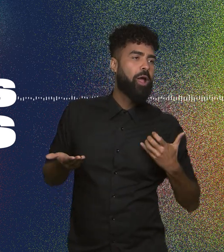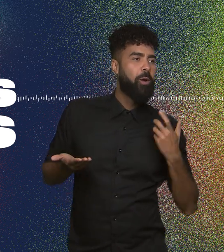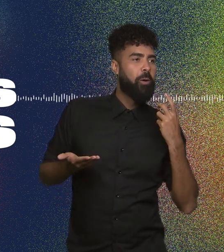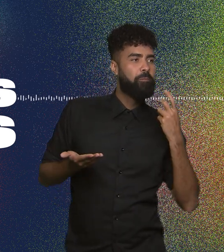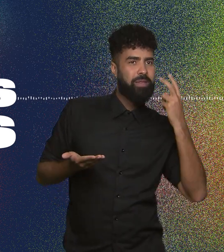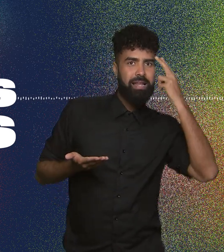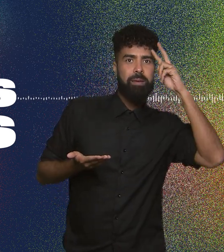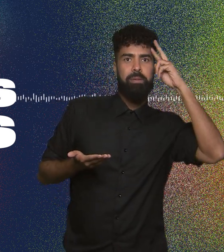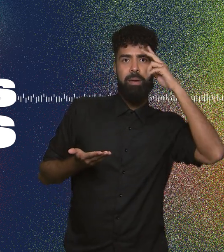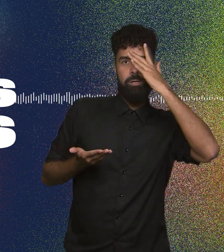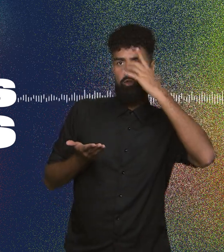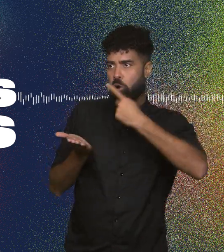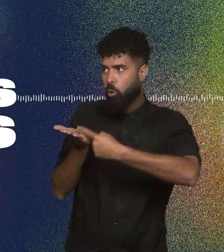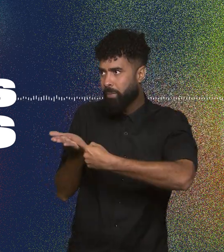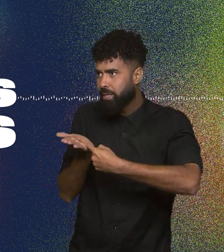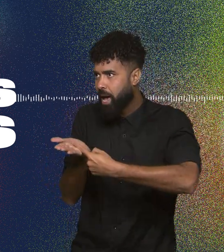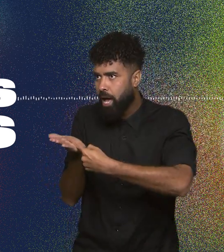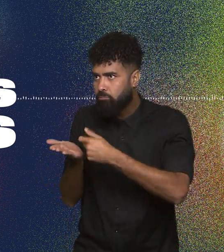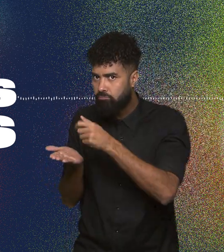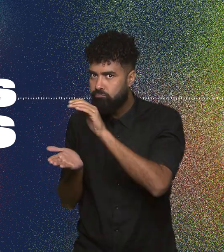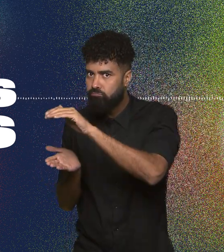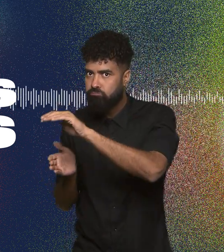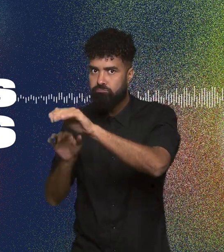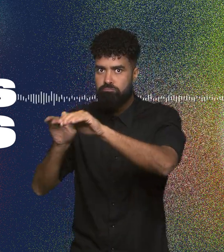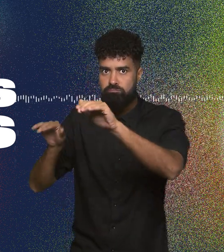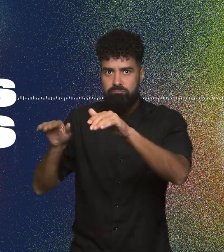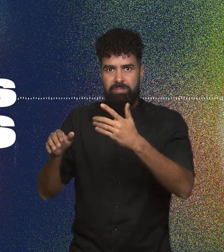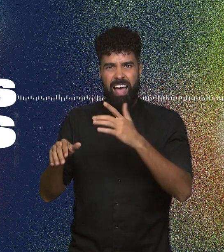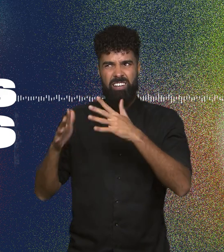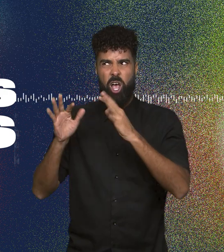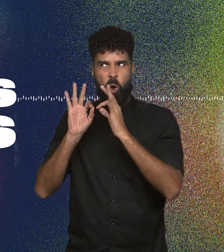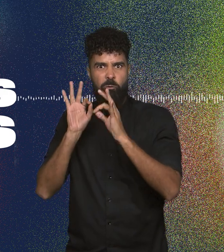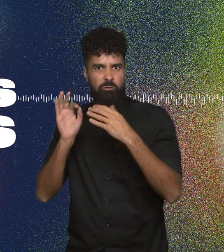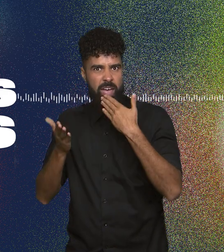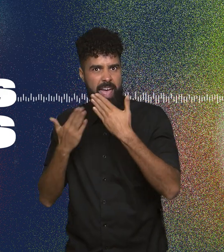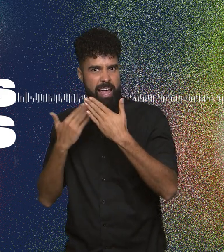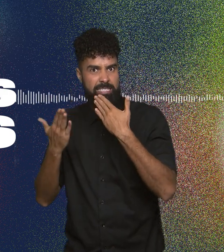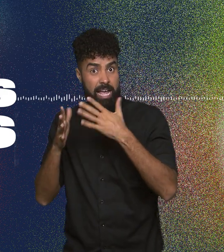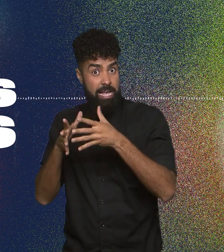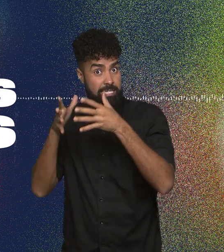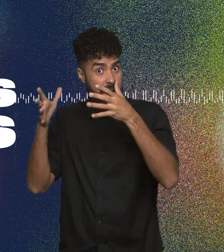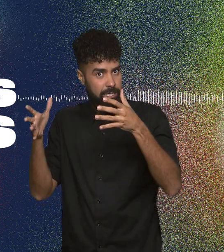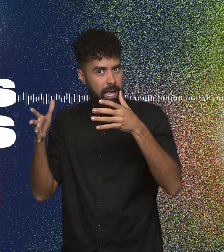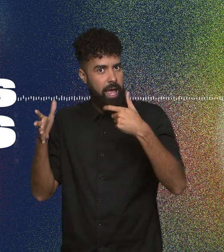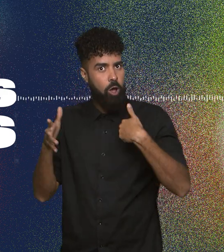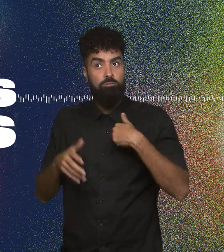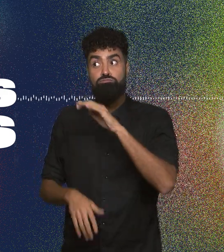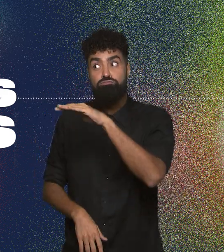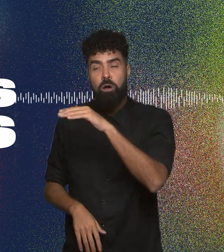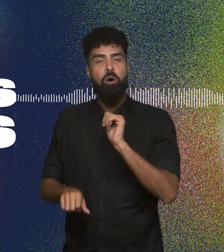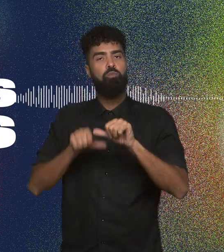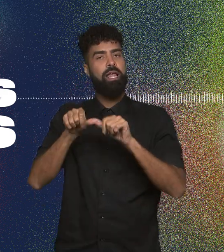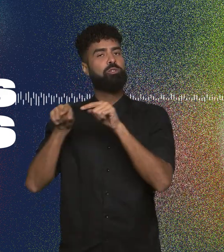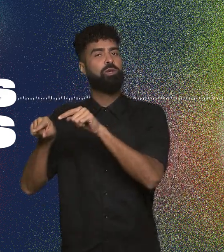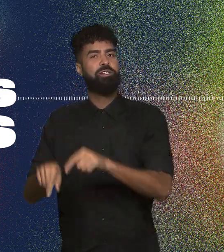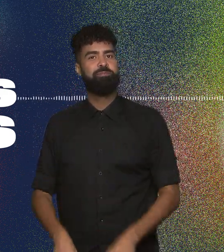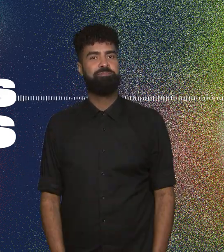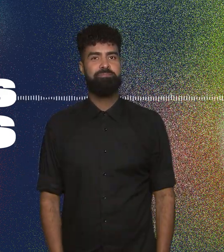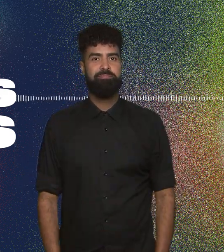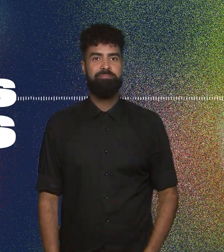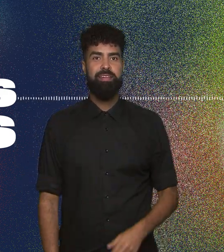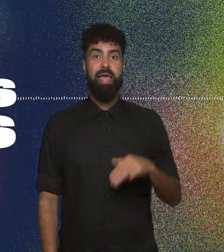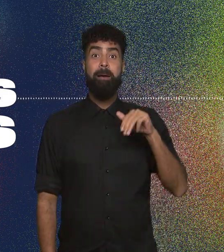pessoal descombinar. A gente às vezes já gera conversa, né? Às vezes. Aí eu queria mudar isso aí. Um